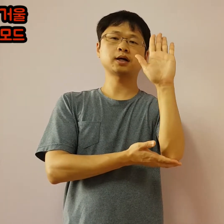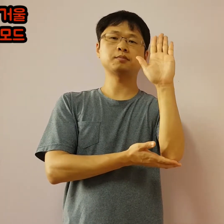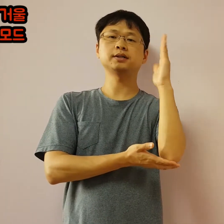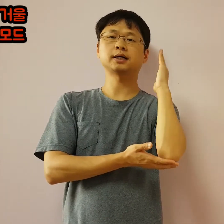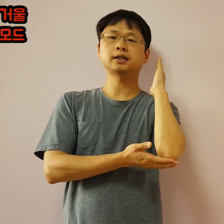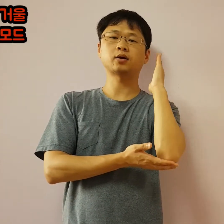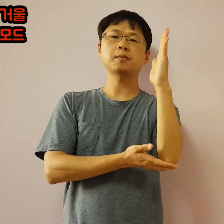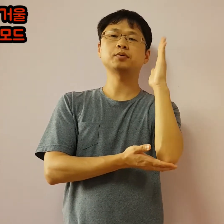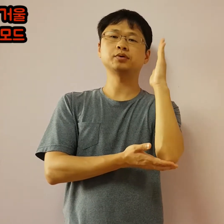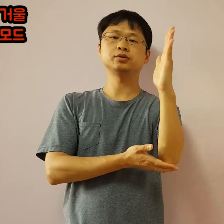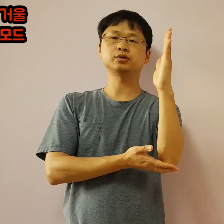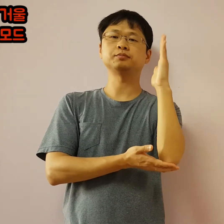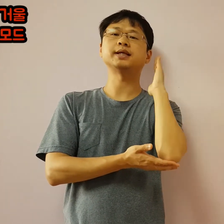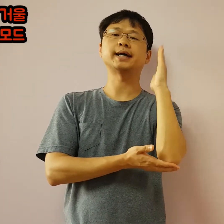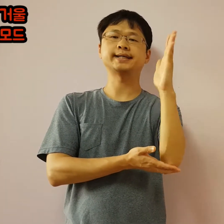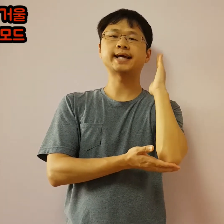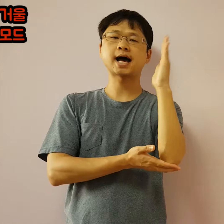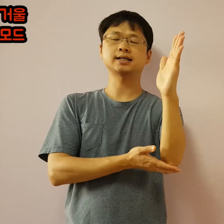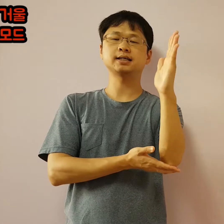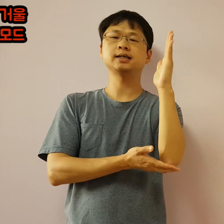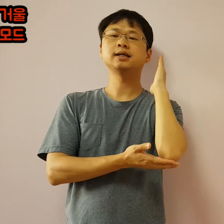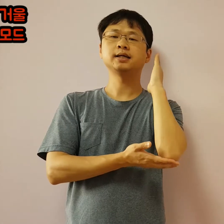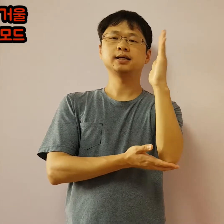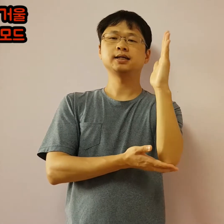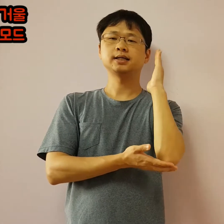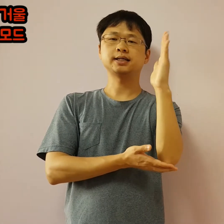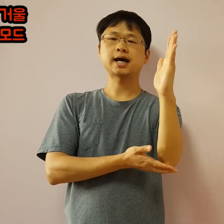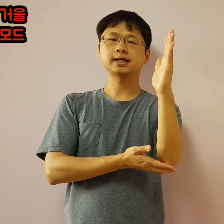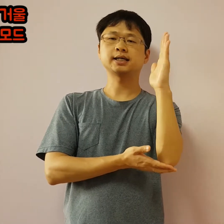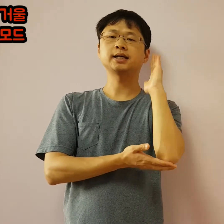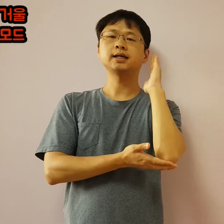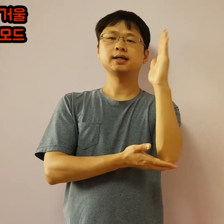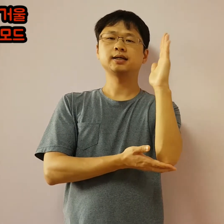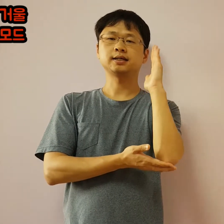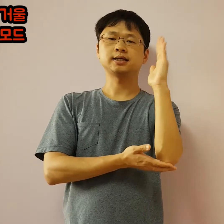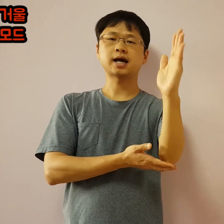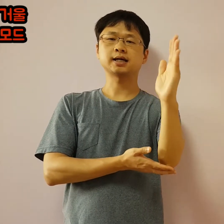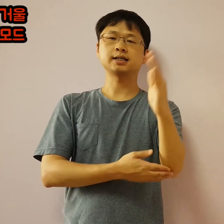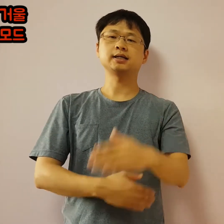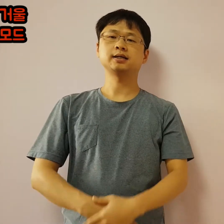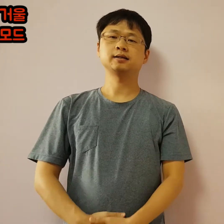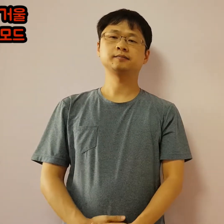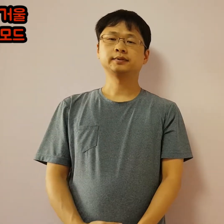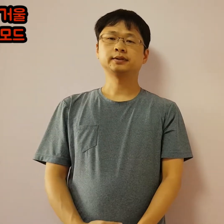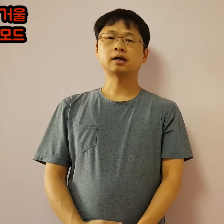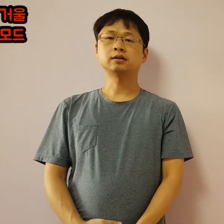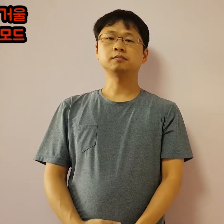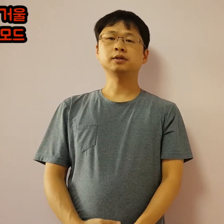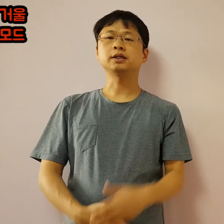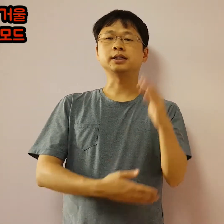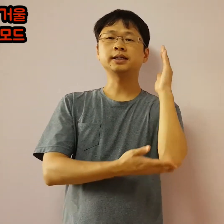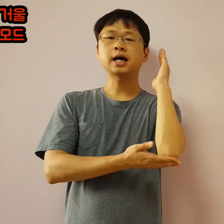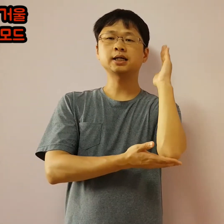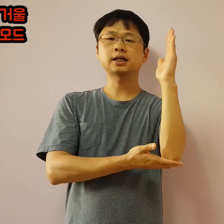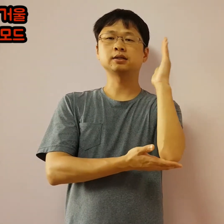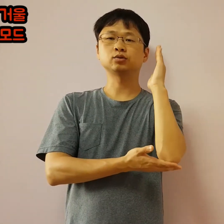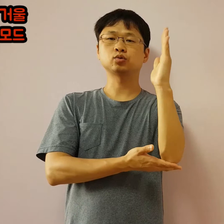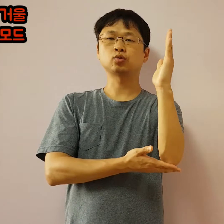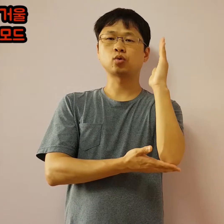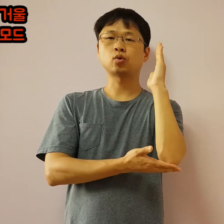손바닥을 편 상태로 앞으로 흔들어 줍니다. 이야기, 이야기, 이야기. 자, 그럼 이 이야기라는 수어로